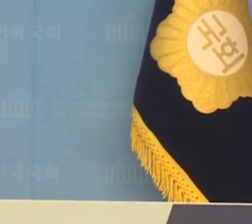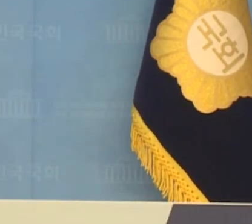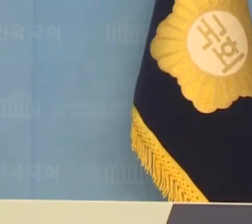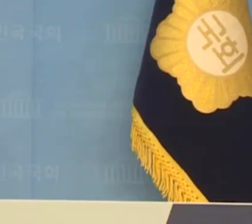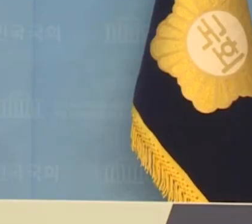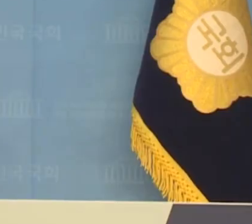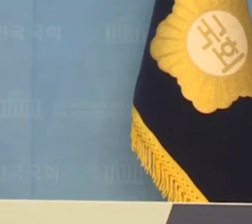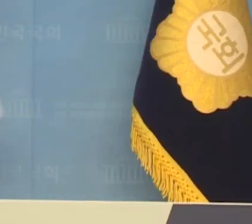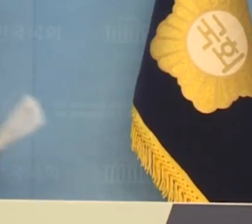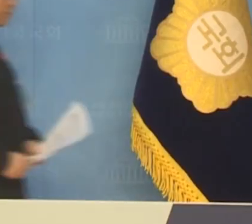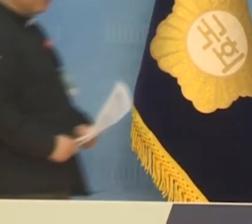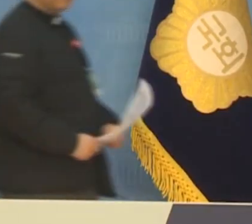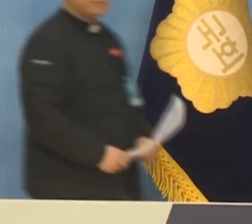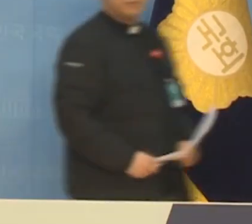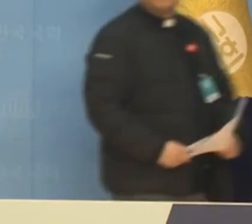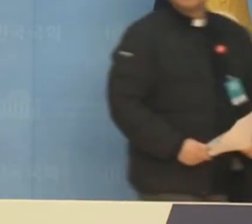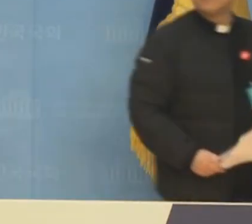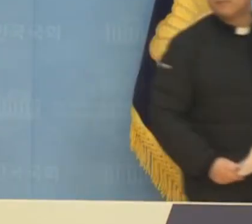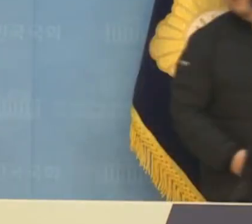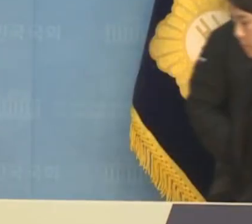이렇게 앉아 계시.